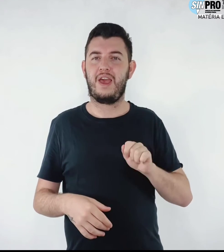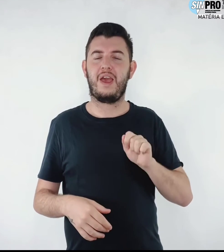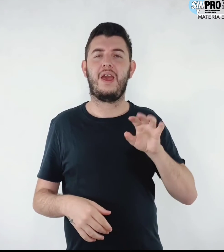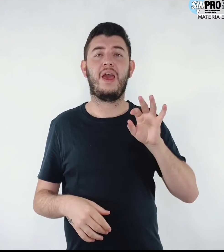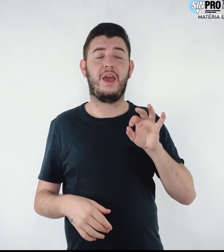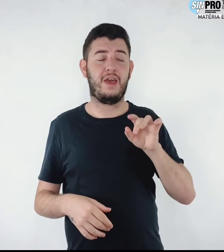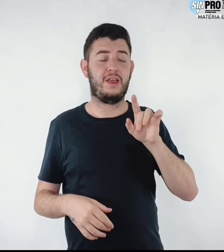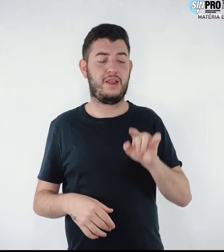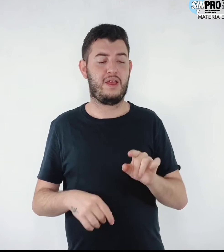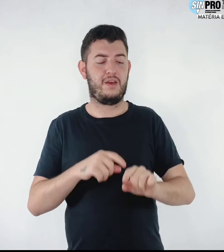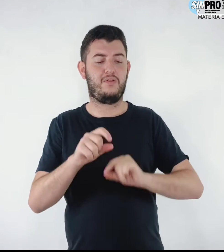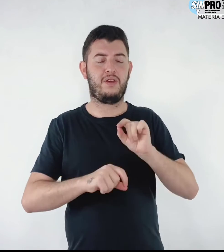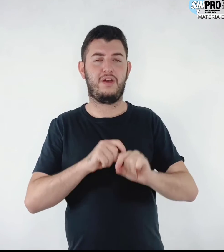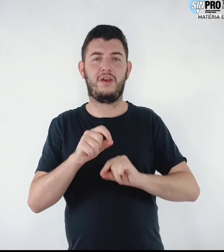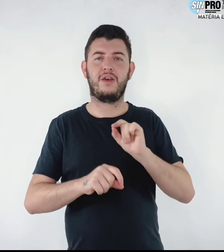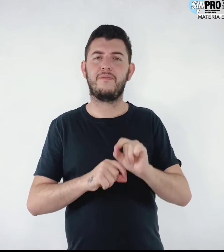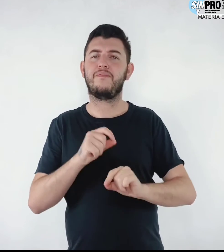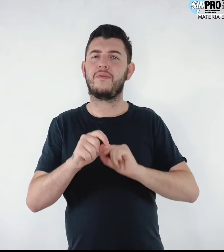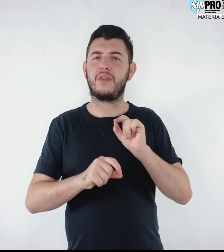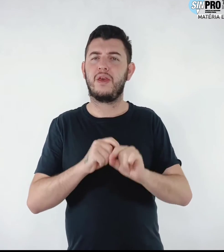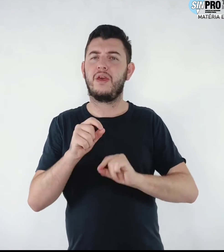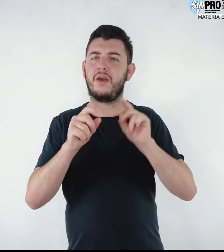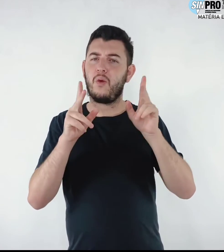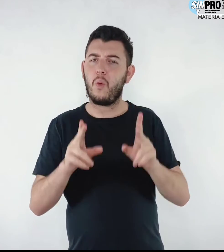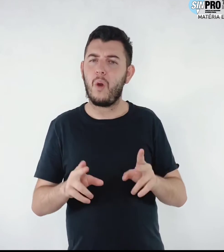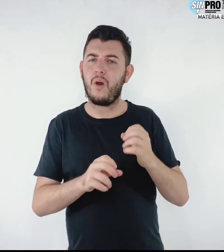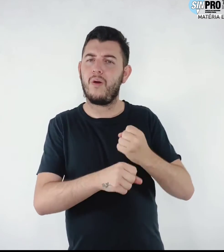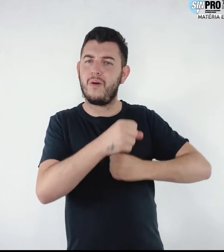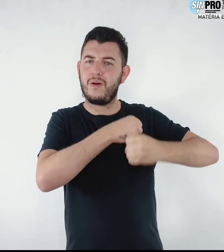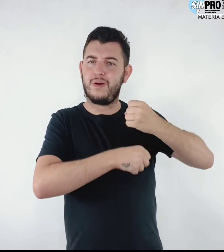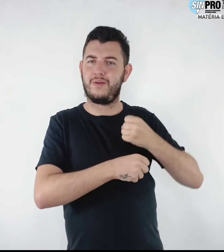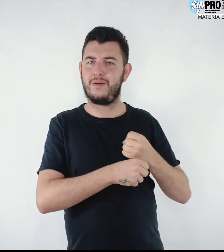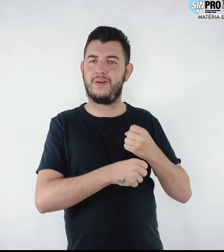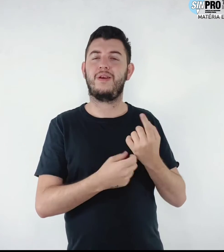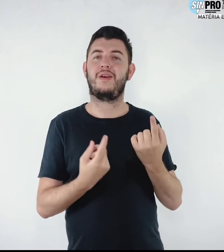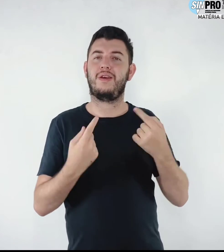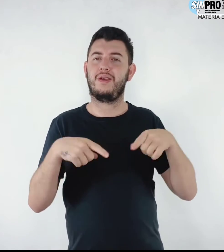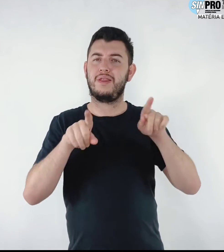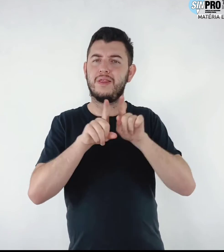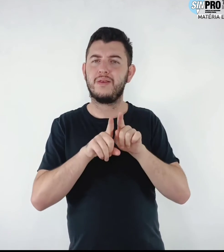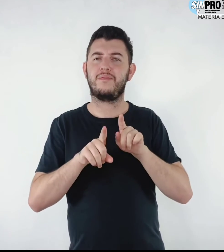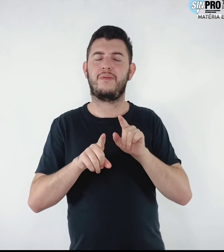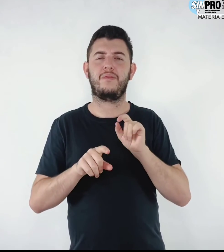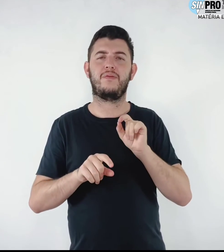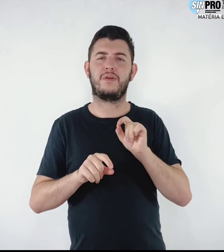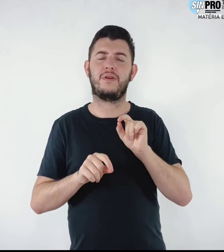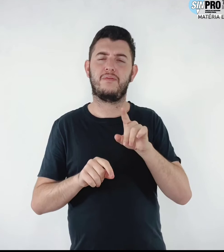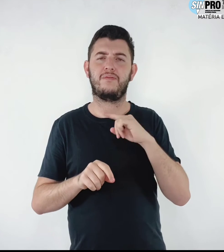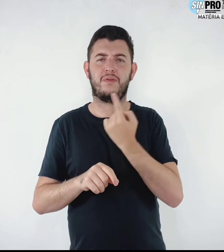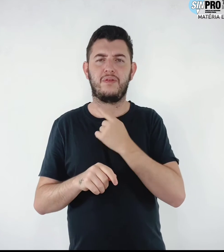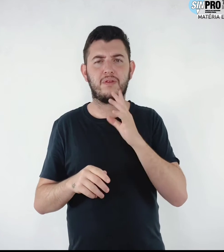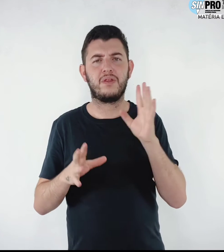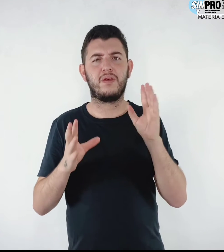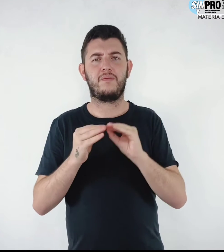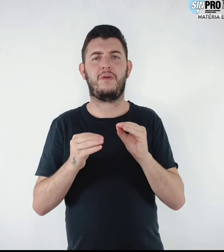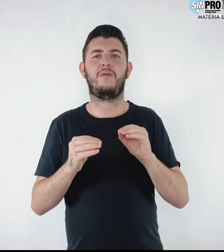ante igual período do ano anterior e, em termos reais, já considerada a